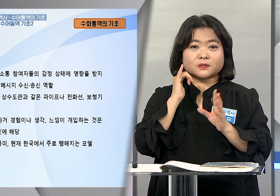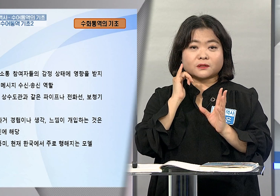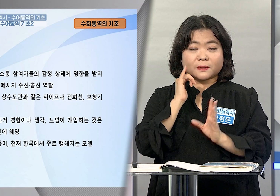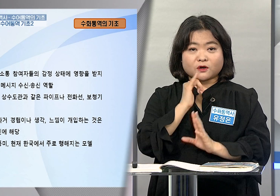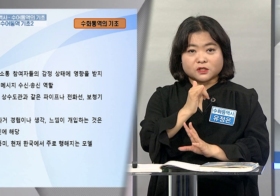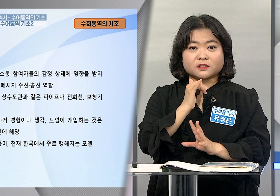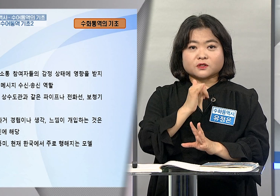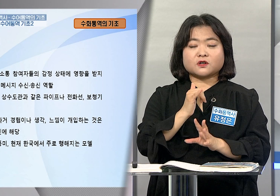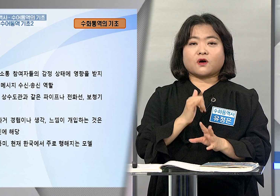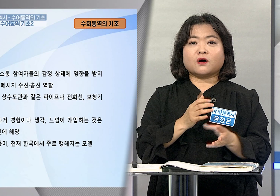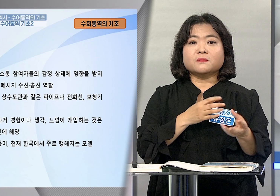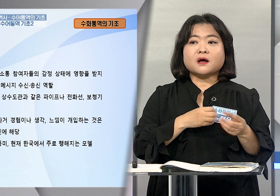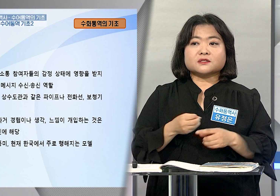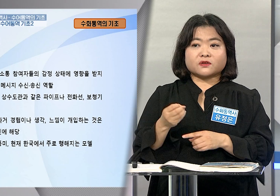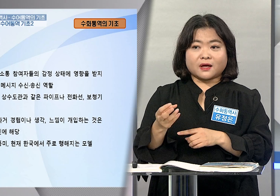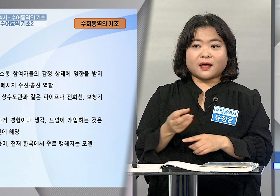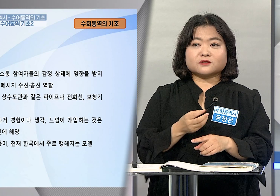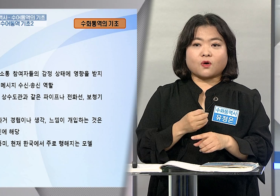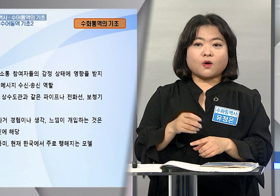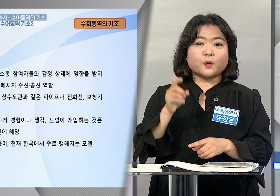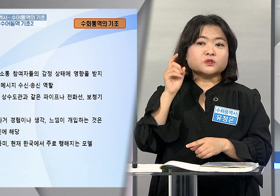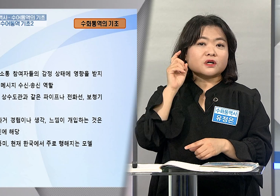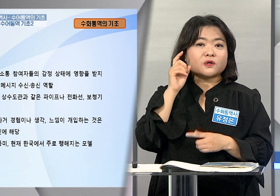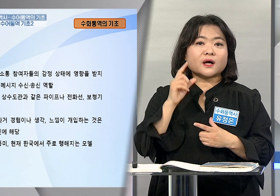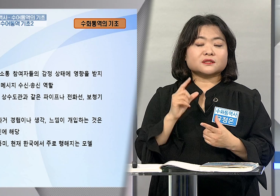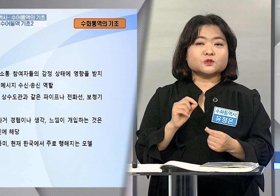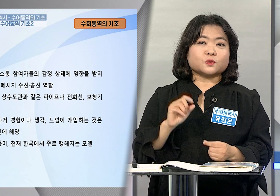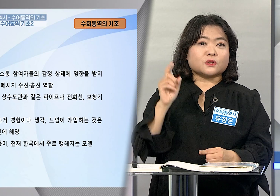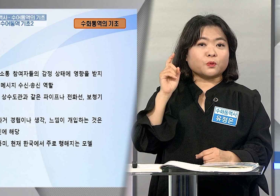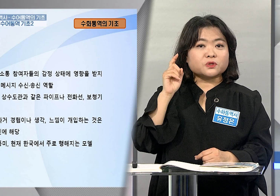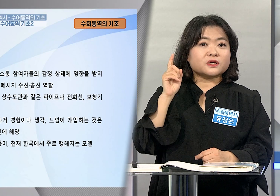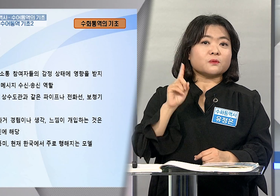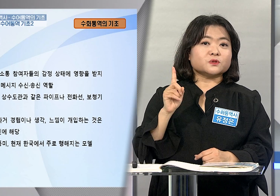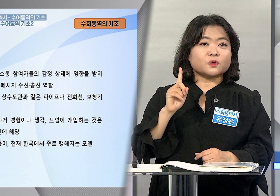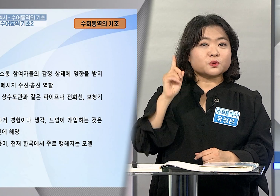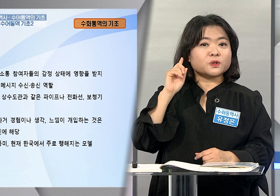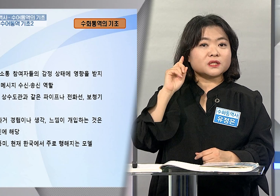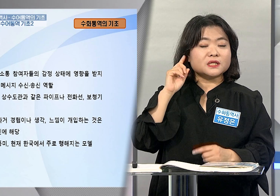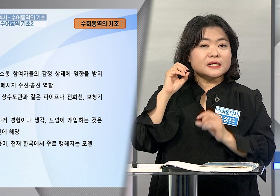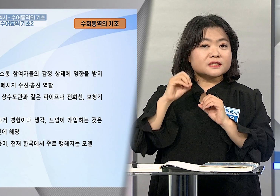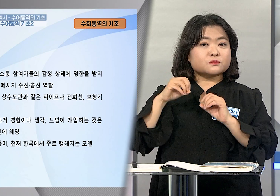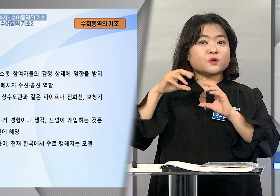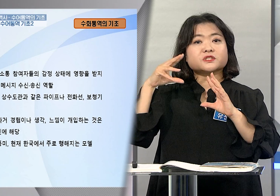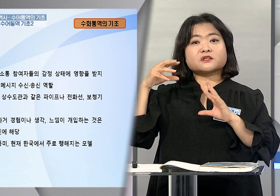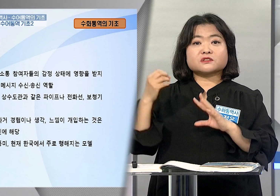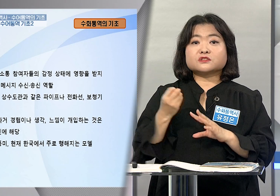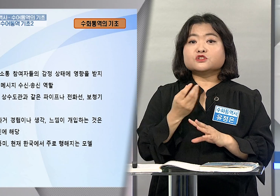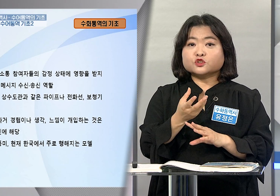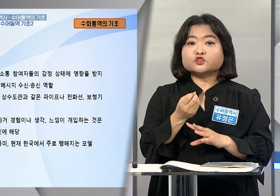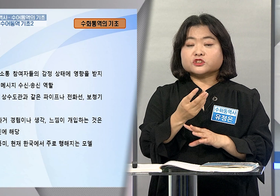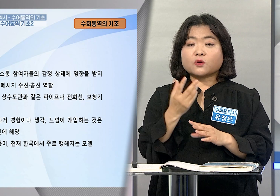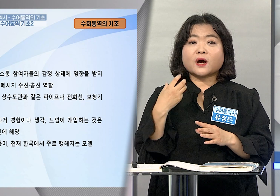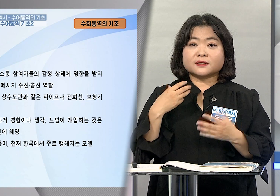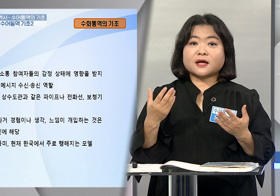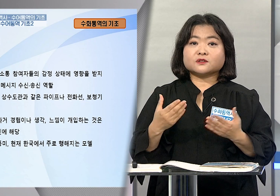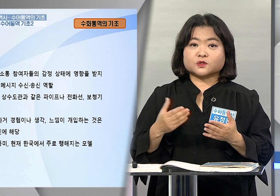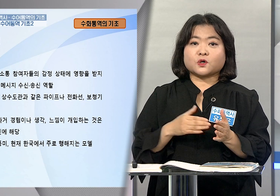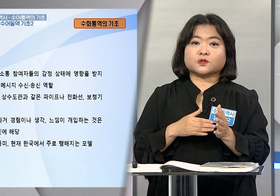상대방이 걸리는 것처럼 전달하는 거. 보청기와 같은 존재. 보청기가 뭐죠? 소리를 증폭시켜서 들려주는 역할을 하는 거죠.